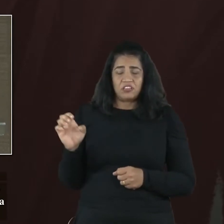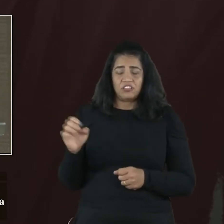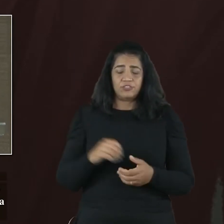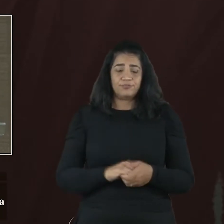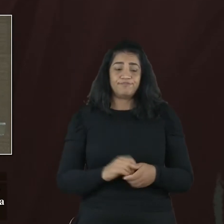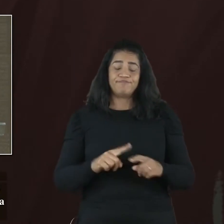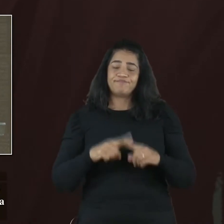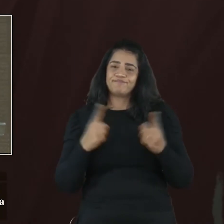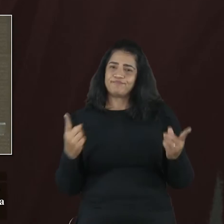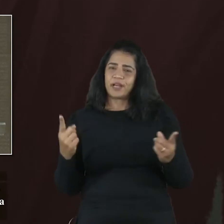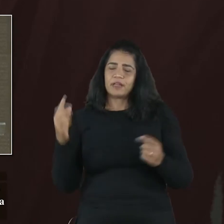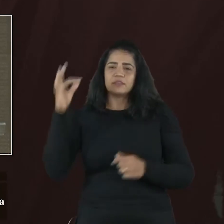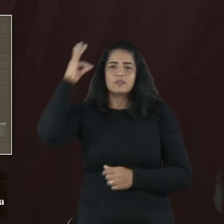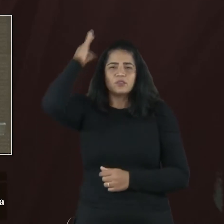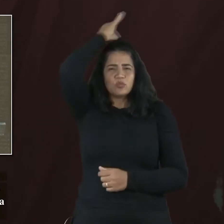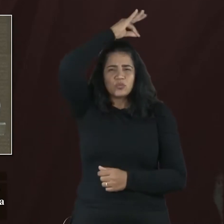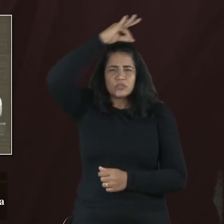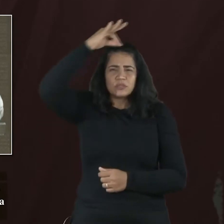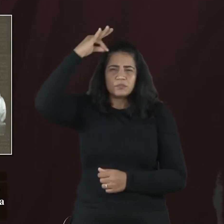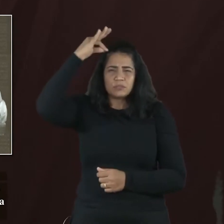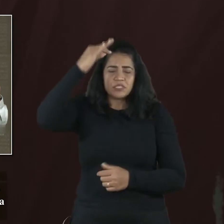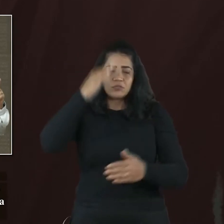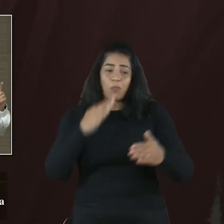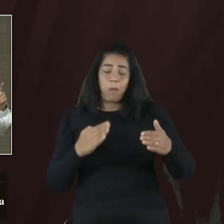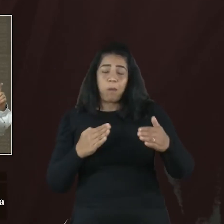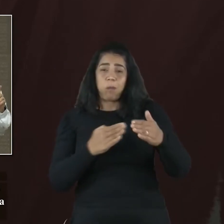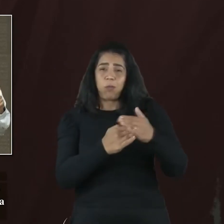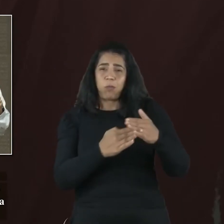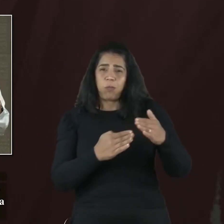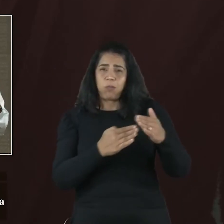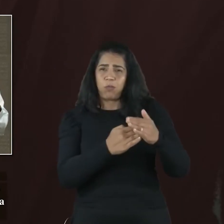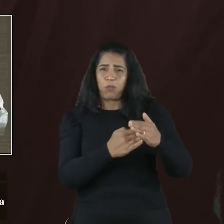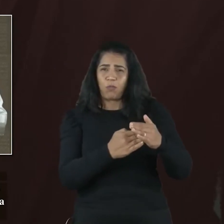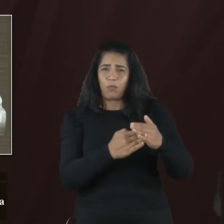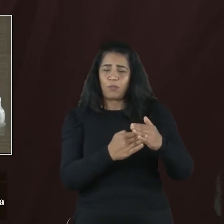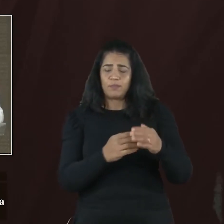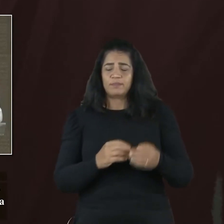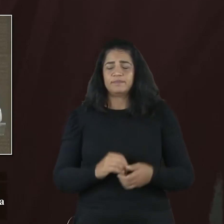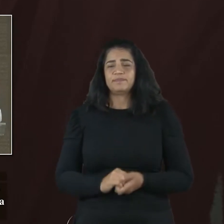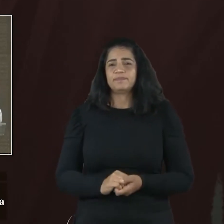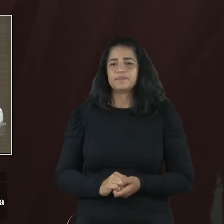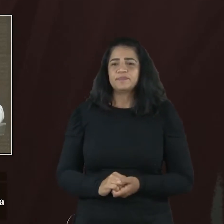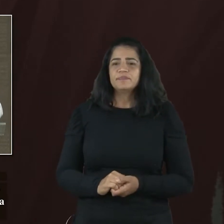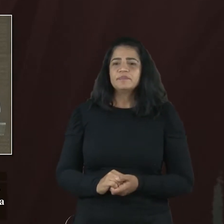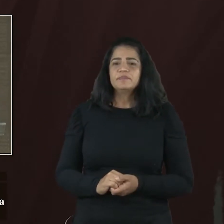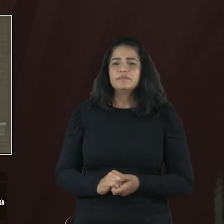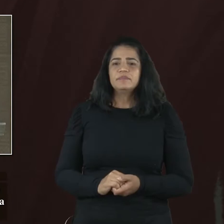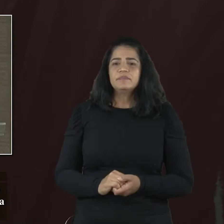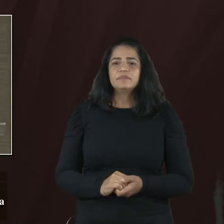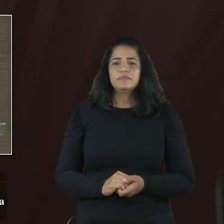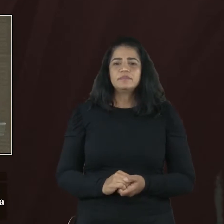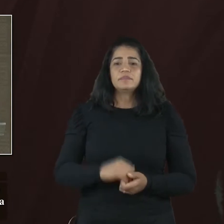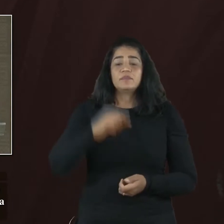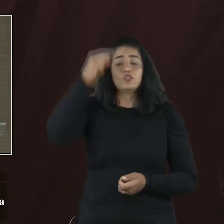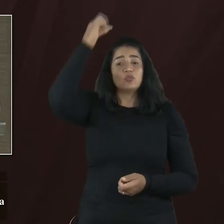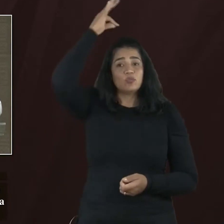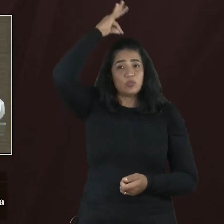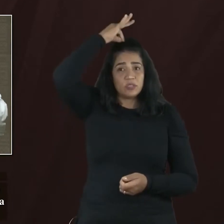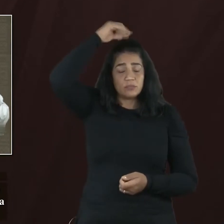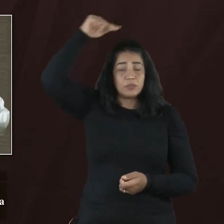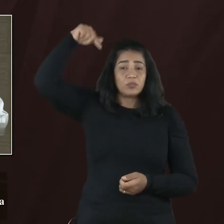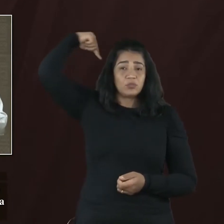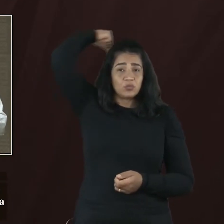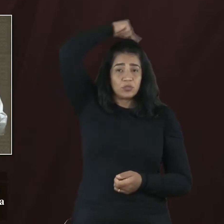impedidos pelo Espírito Santo. Irmão, o Espírito Santo é quem manda. O Espírito Santo envia, o Espírito Santo